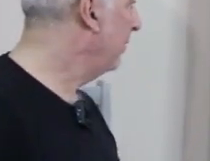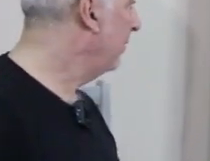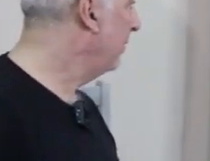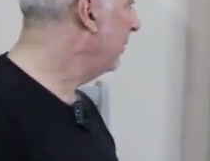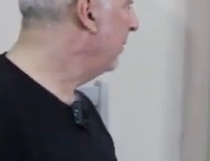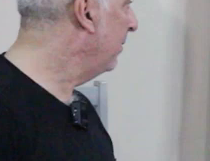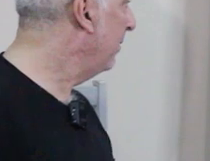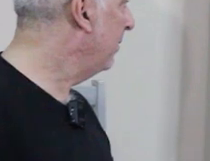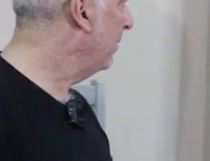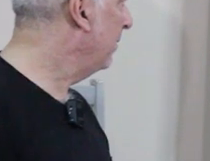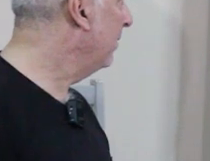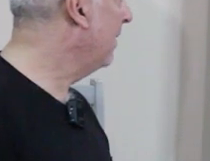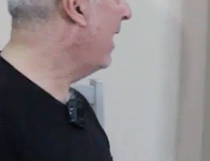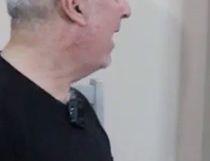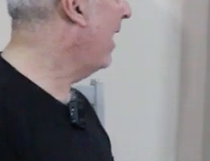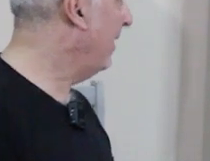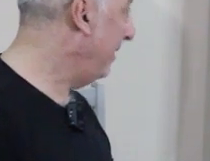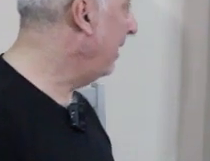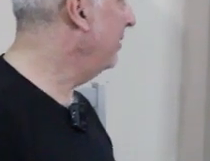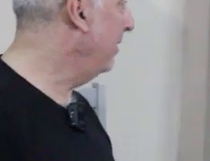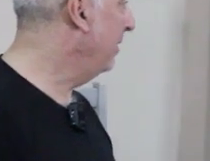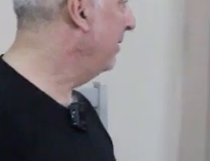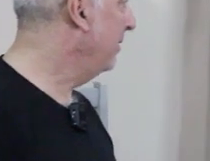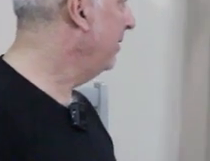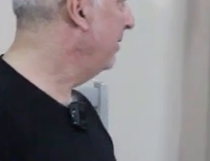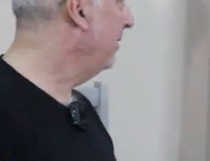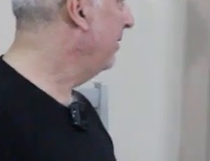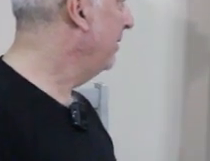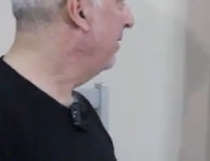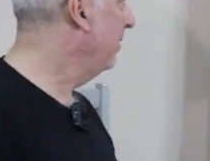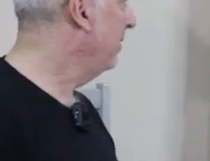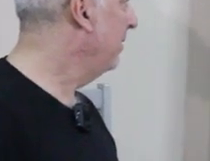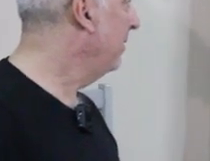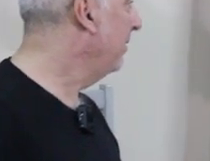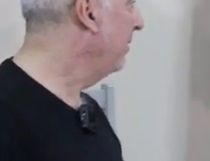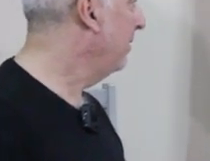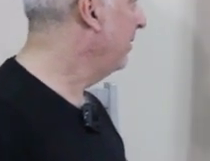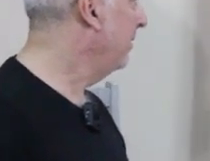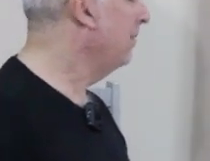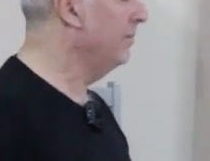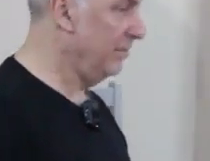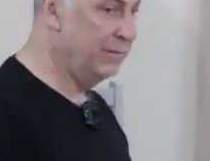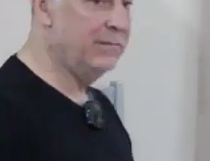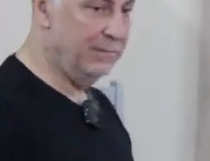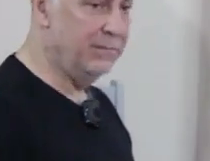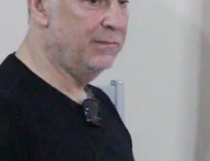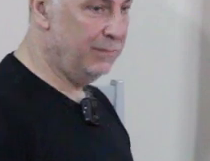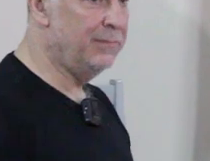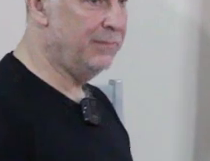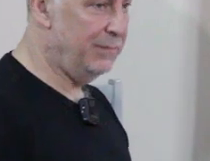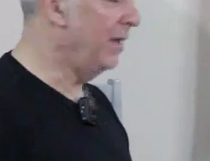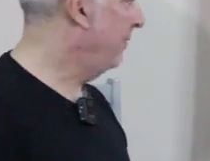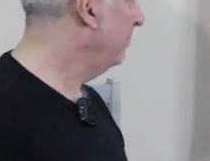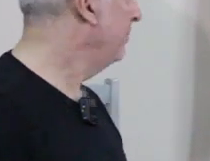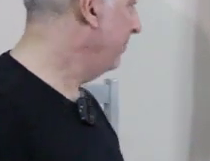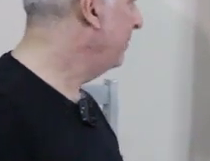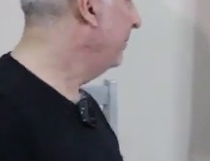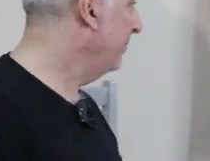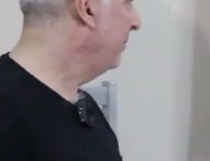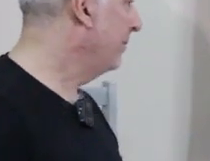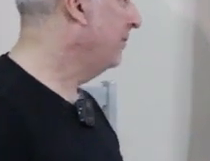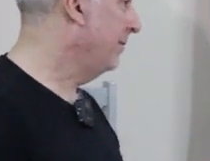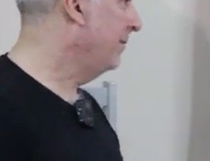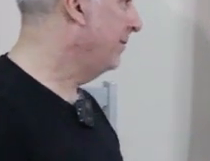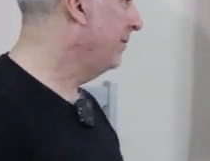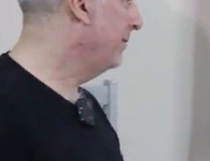na mesa e um garçom foi falar com eles. Os caras ficavam assim e o garçom não via os caras. Os caras levantaram e foram embora, porque não conseguiam falar em alemão